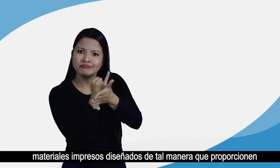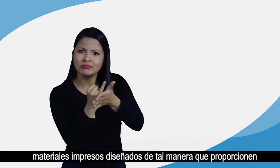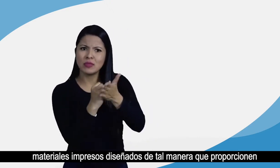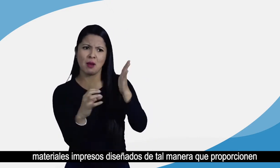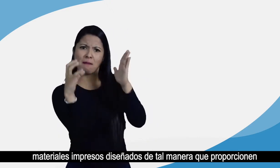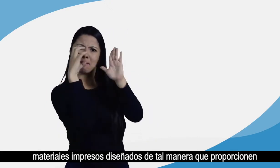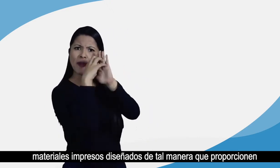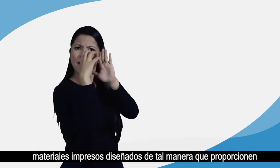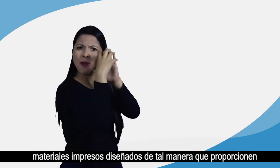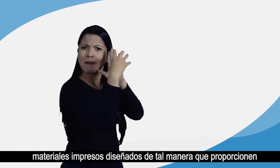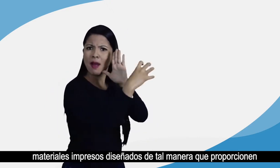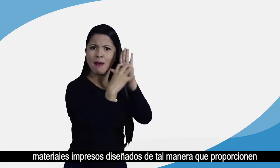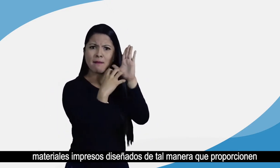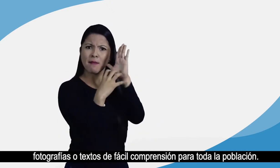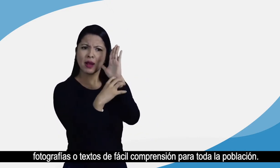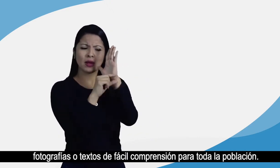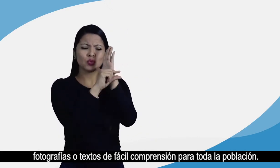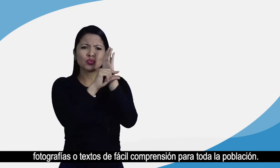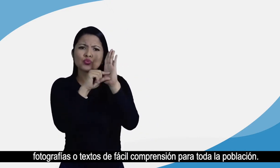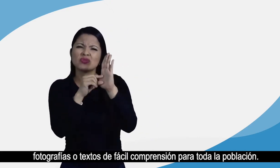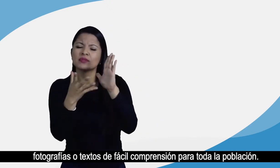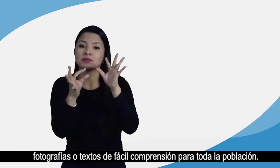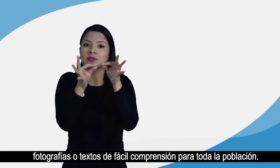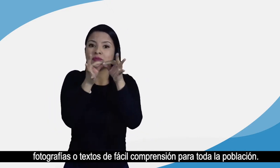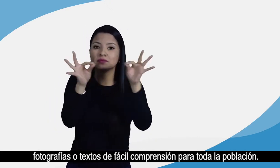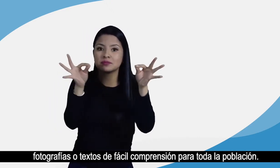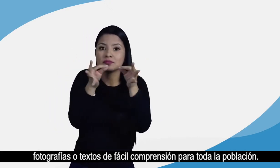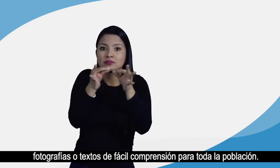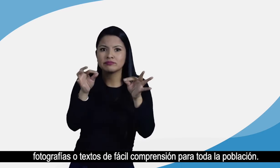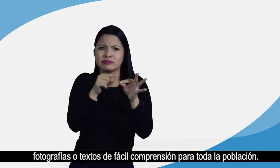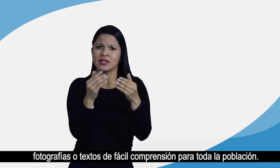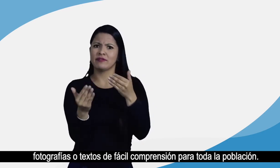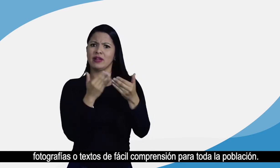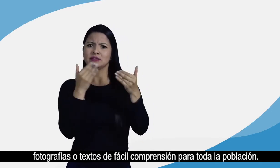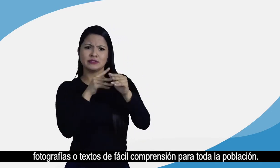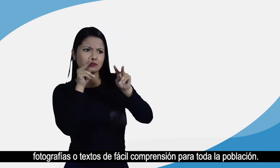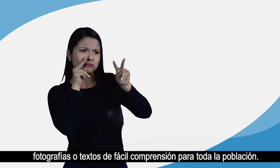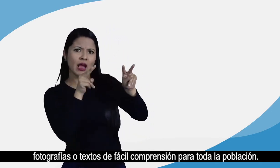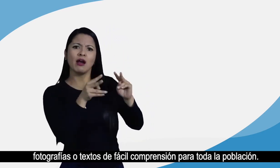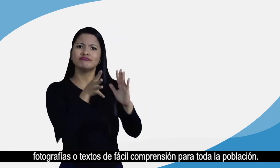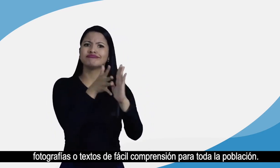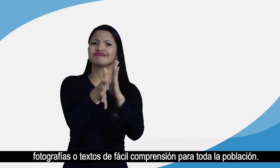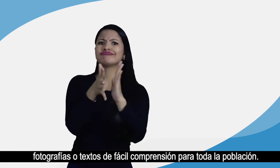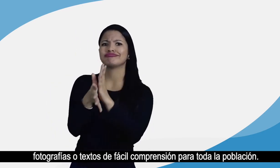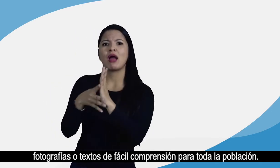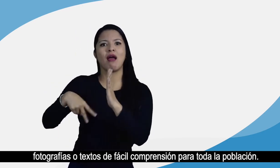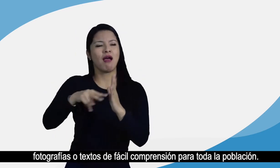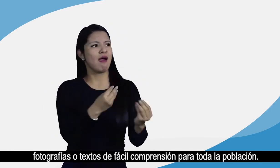de tal manera que proporcionen fotografías o textos de fácil comprensión para toda la población.